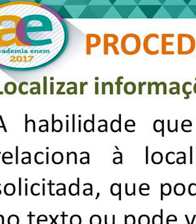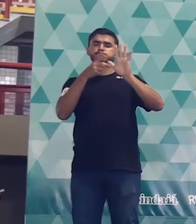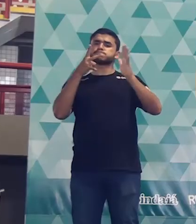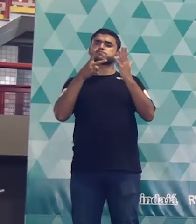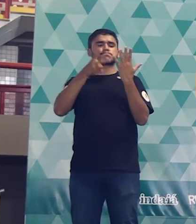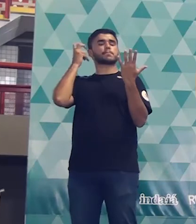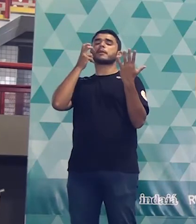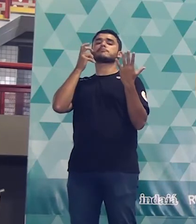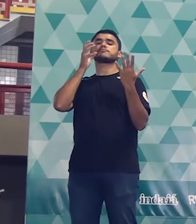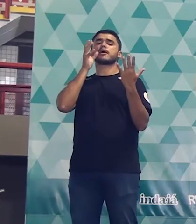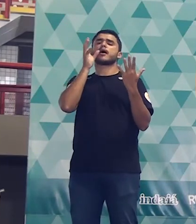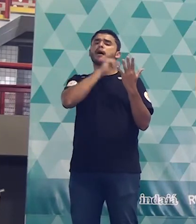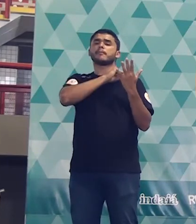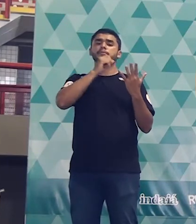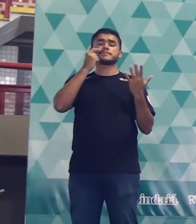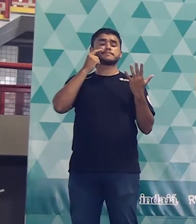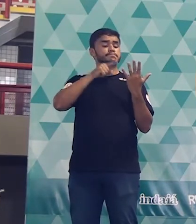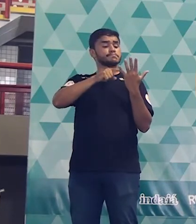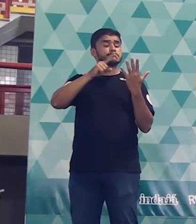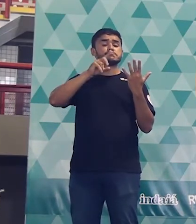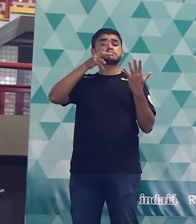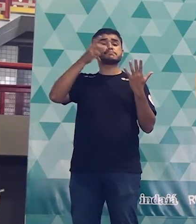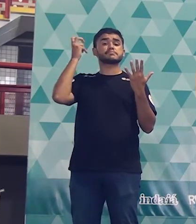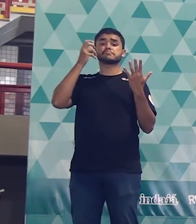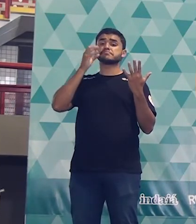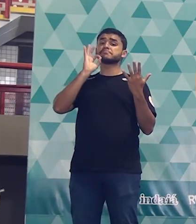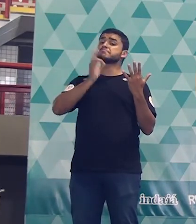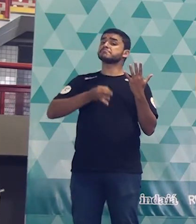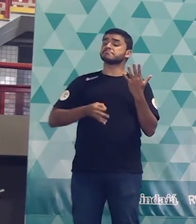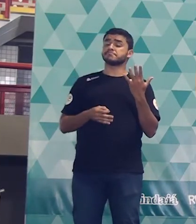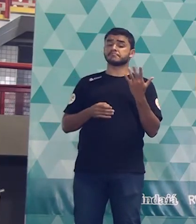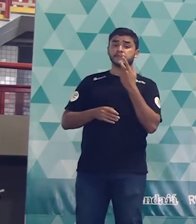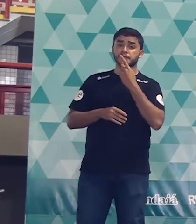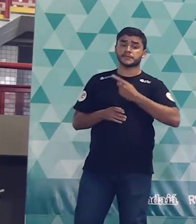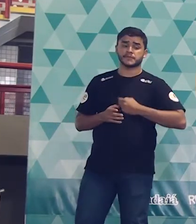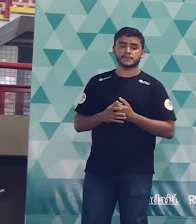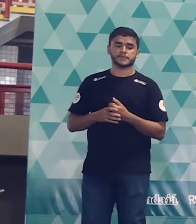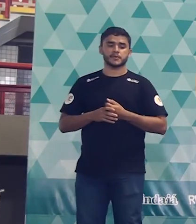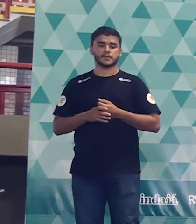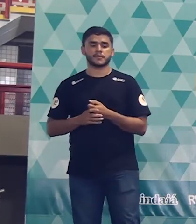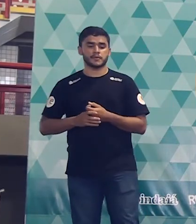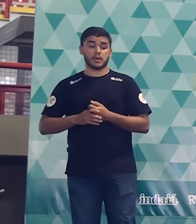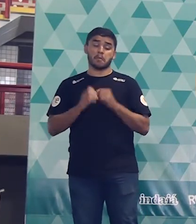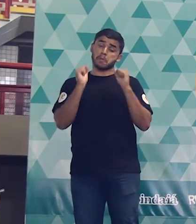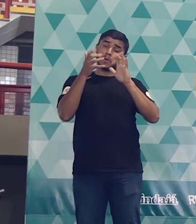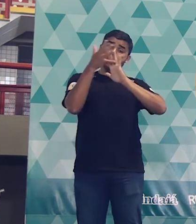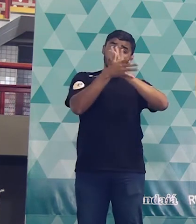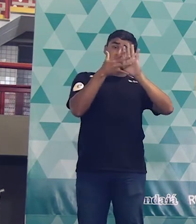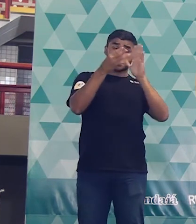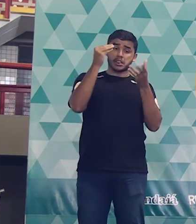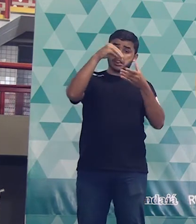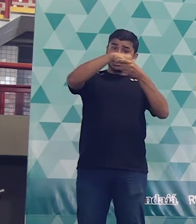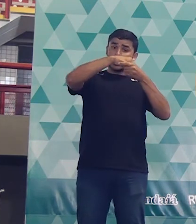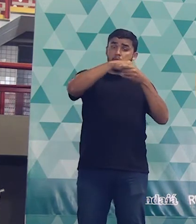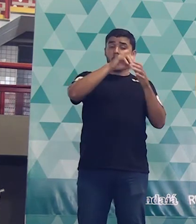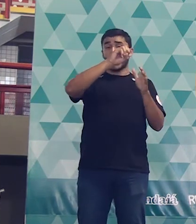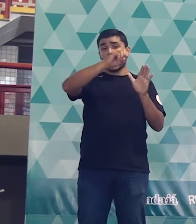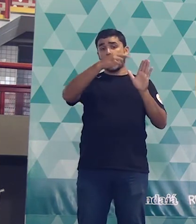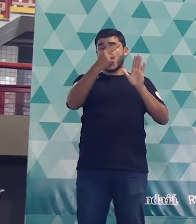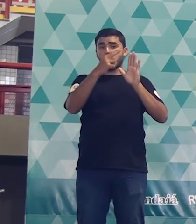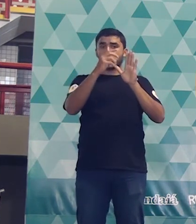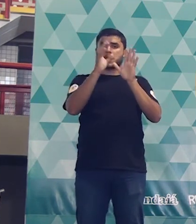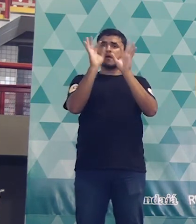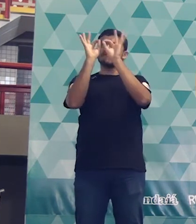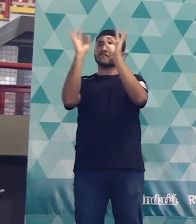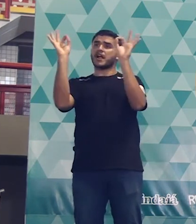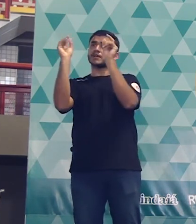texto. Tá? Aqui nós colocamos o seguinte, ó. Pode estar expresso literalmente no texto, pode vir manifesto por meio de uma